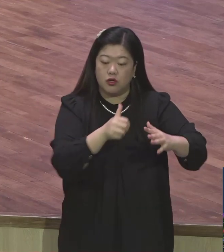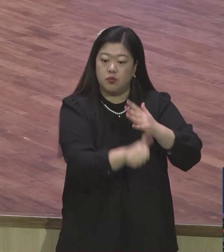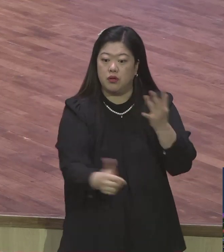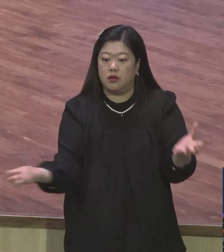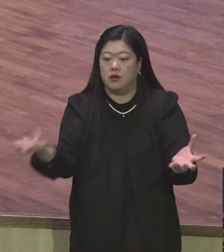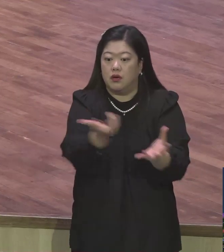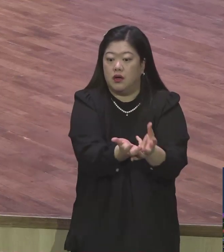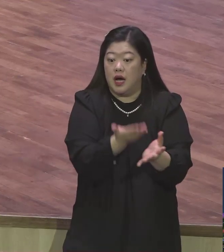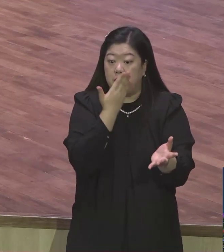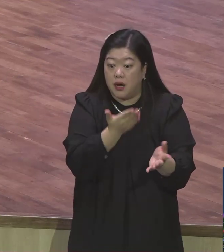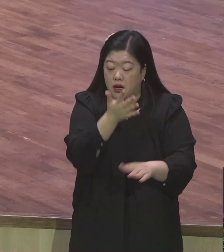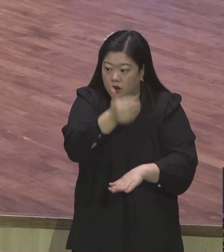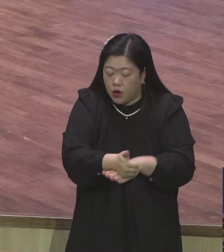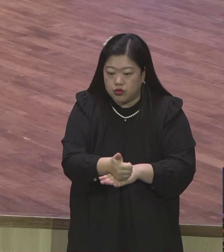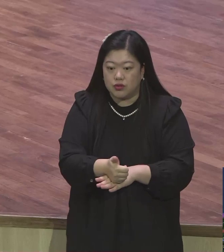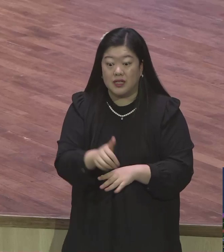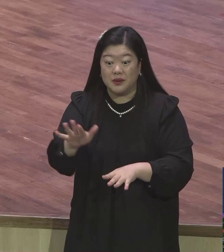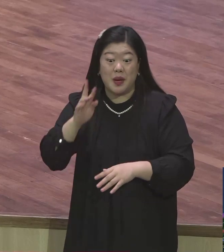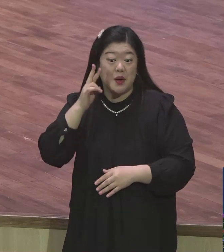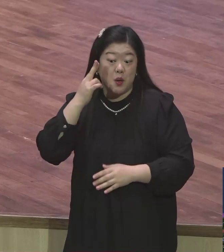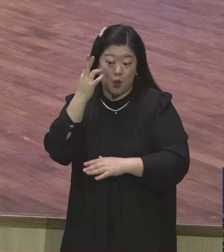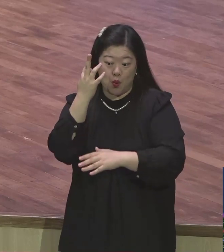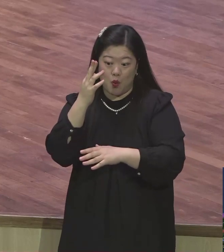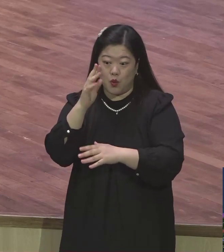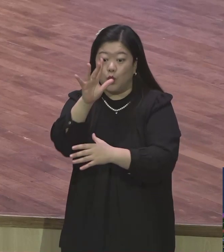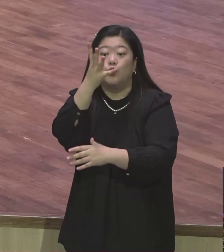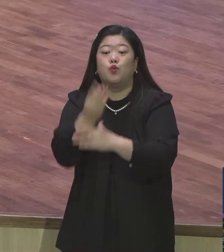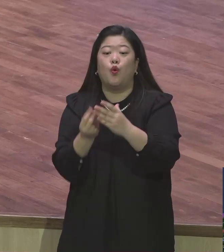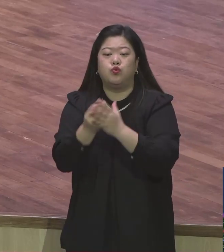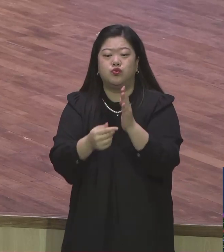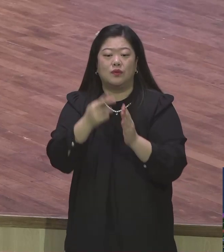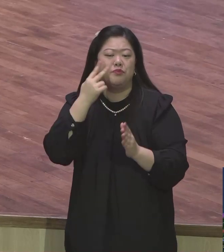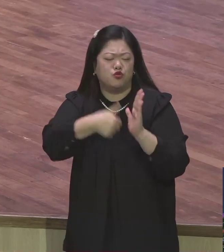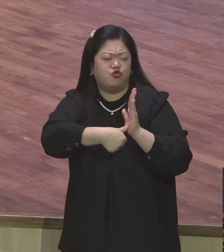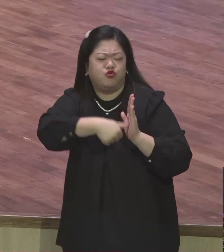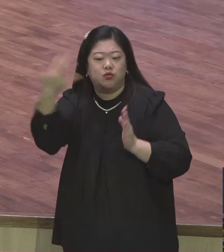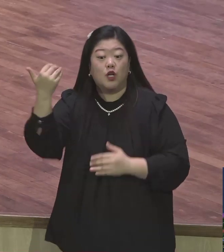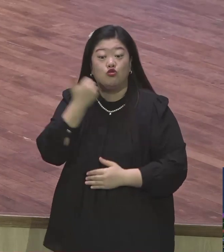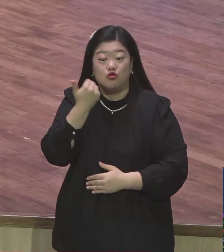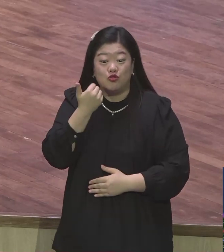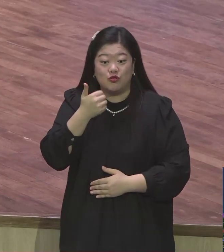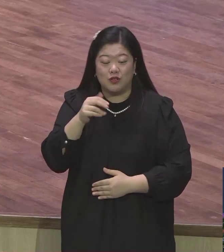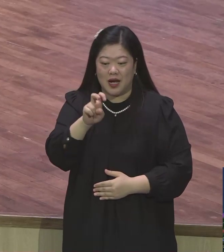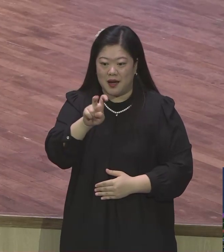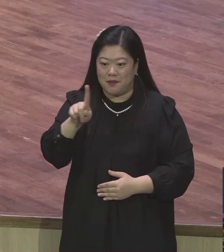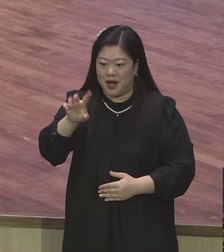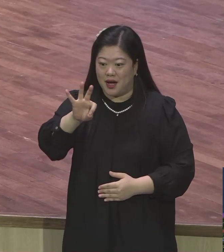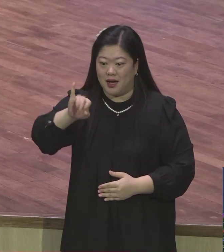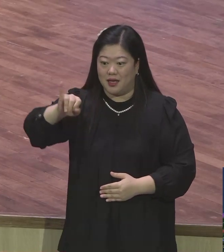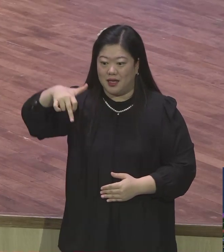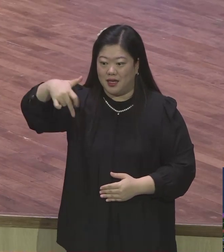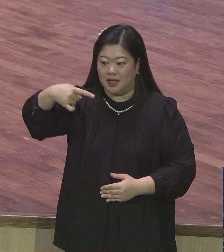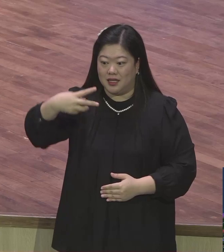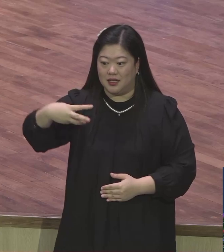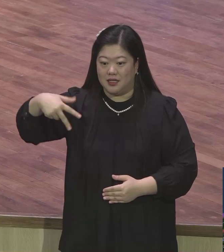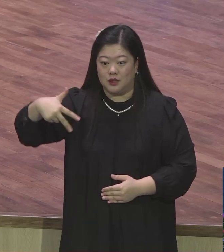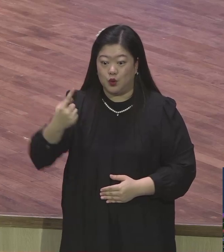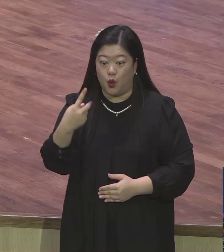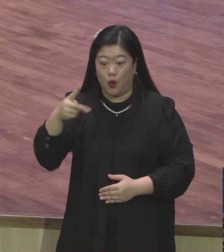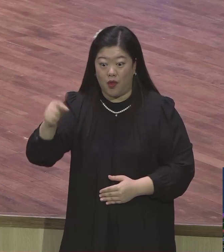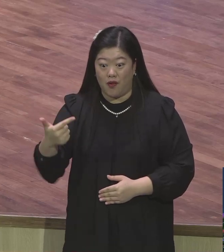지금까지도 농구하면 떠오르는 세계적인 스타가 누구요? 마이클 조던이죠.